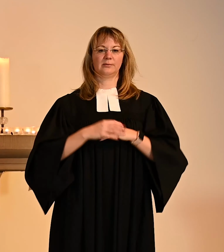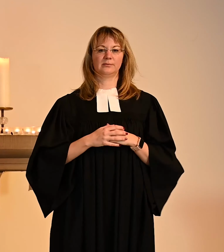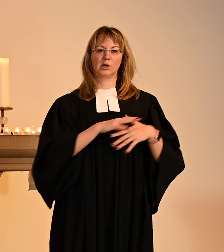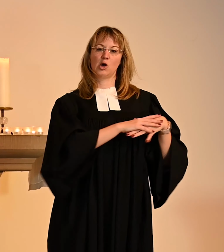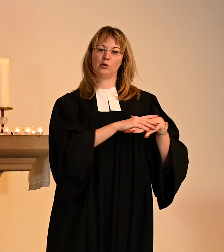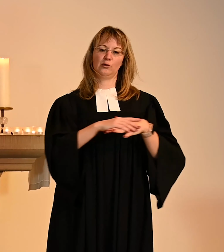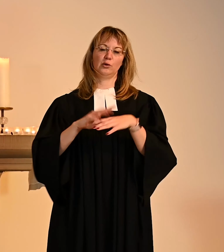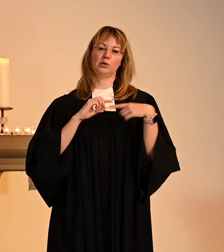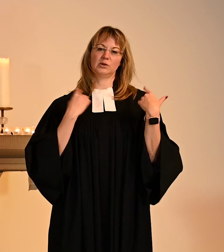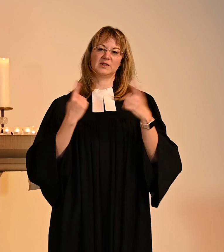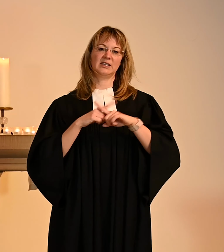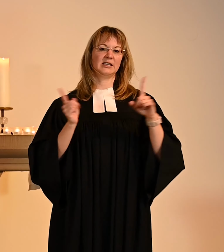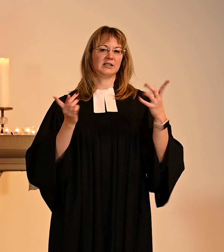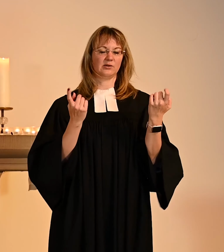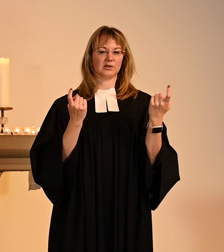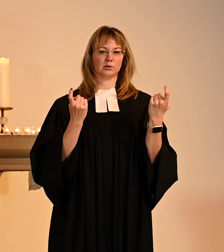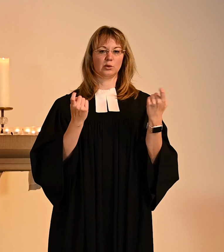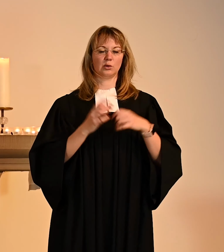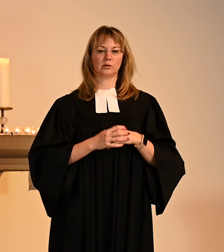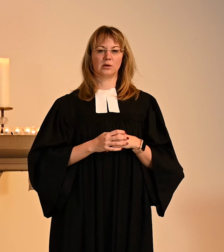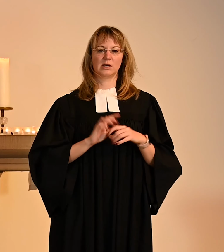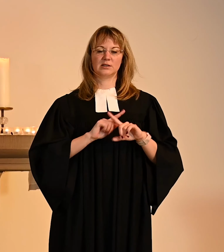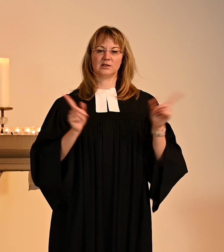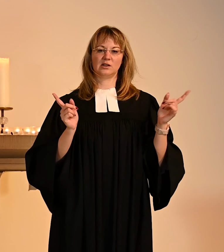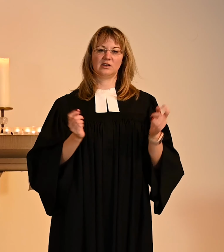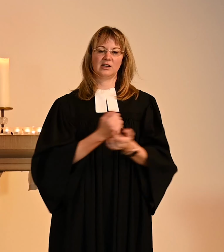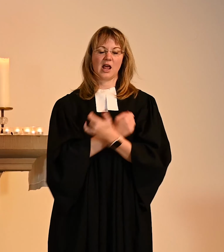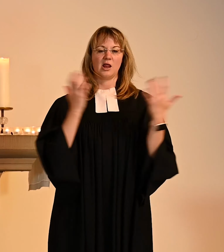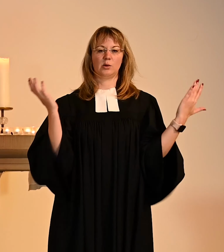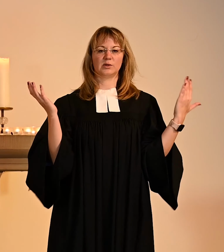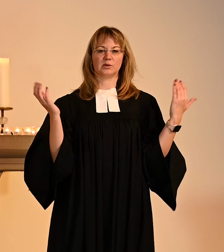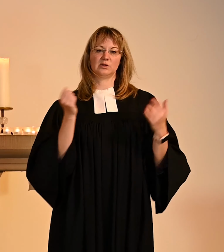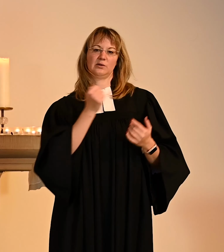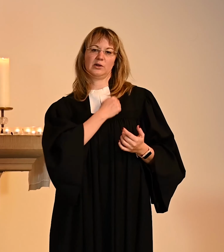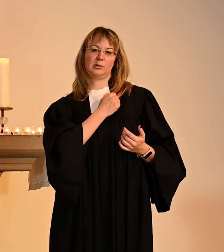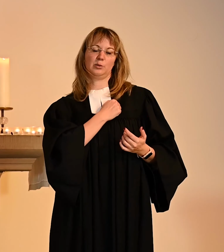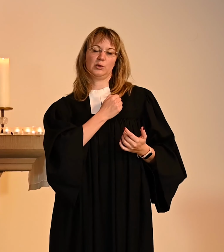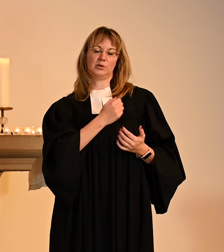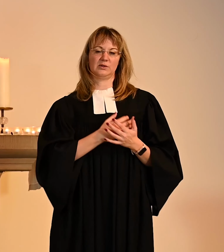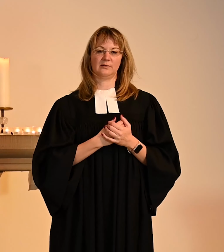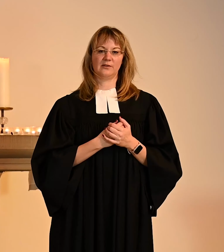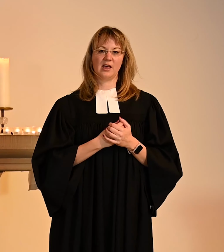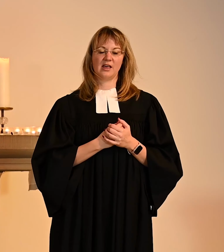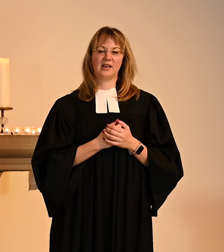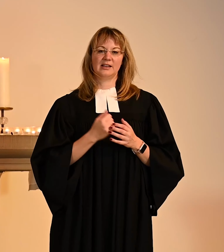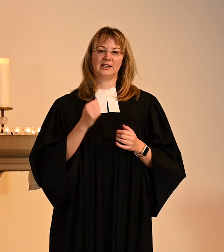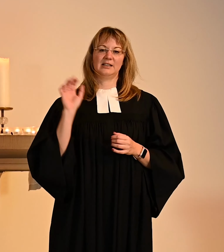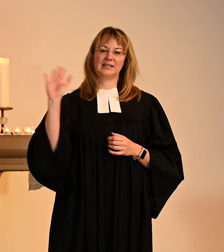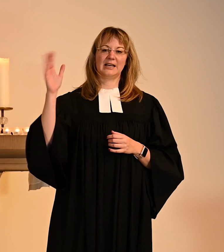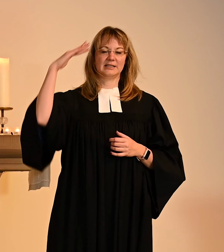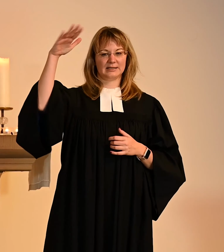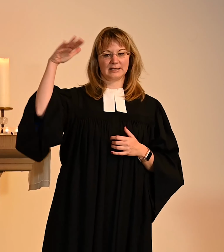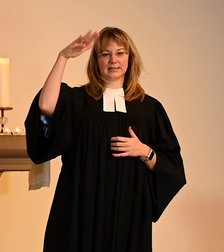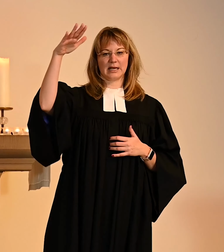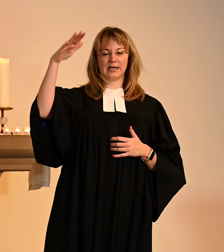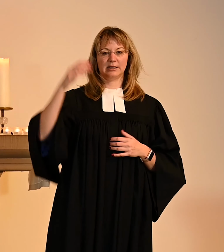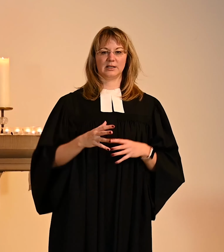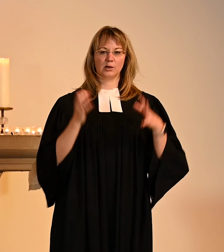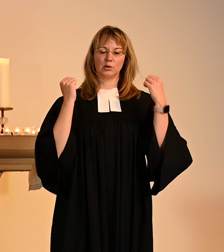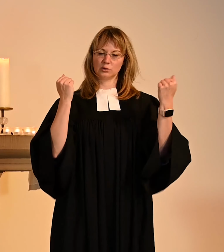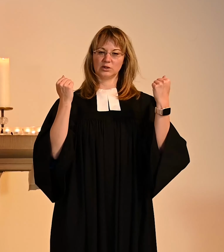Schuldigern. Und führe uns nicht in Versuchung, sondern erlöse uns von dem Bösen. Denn dein ist